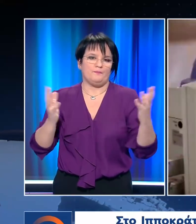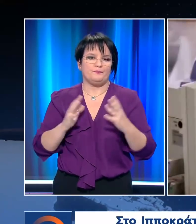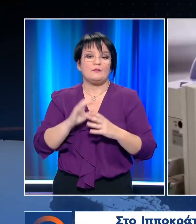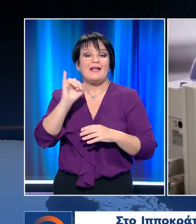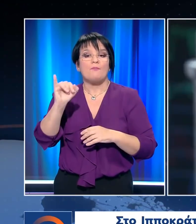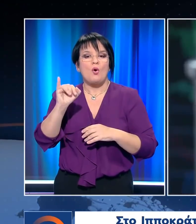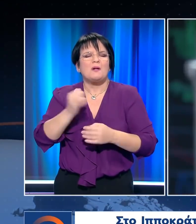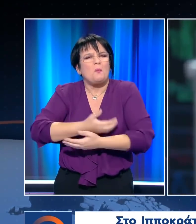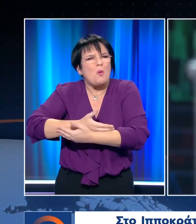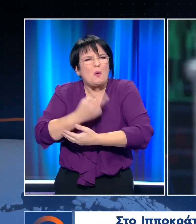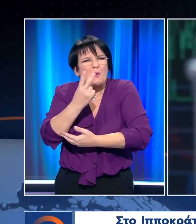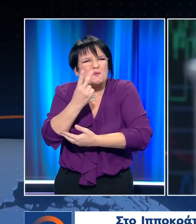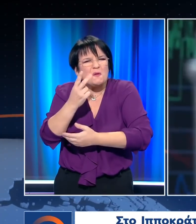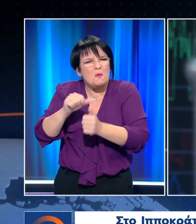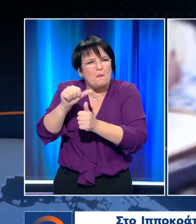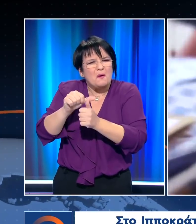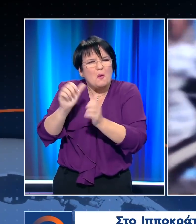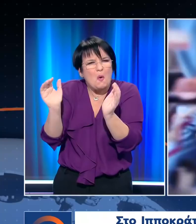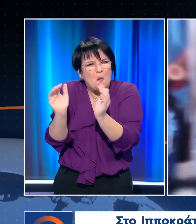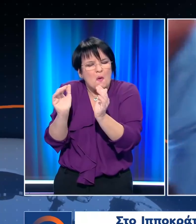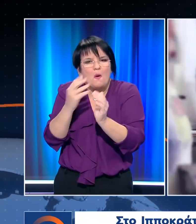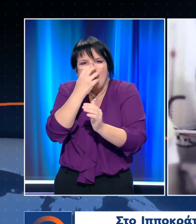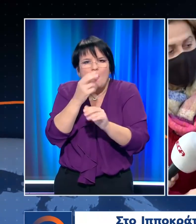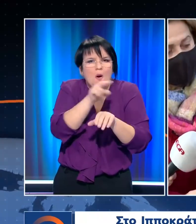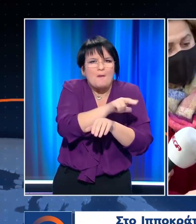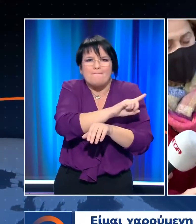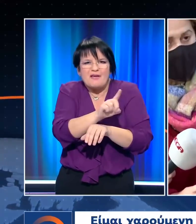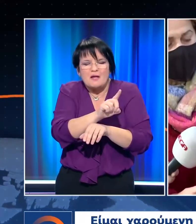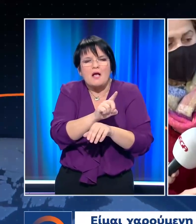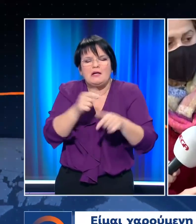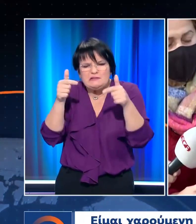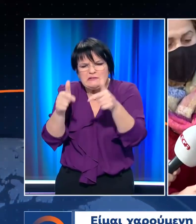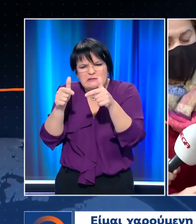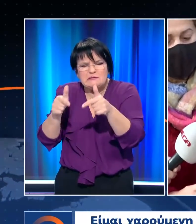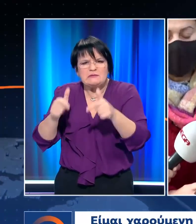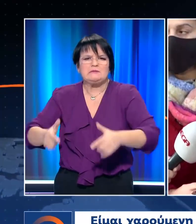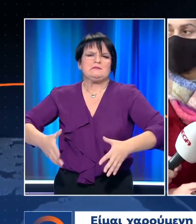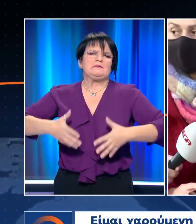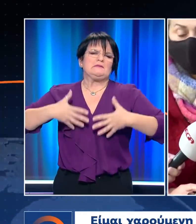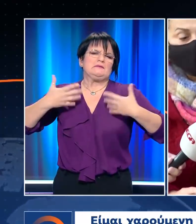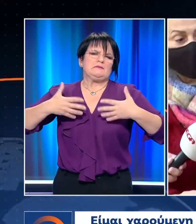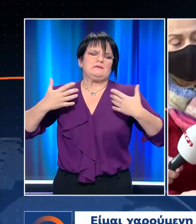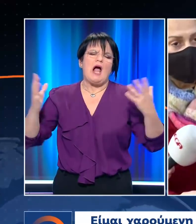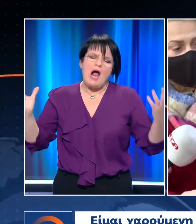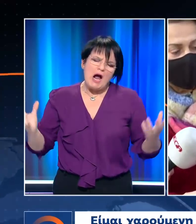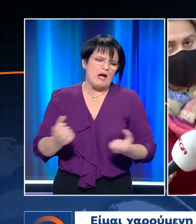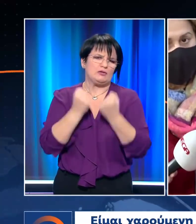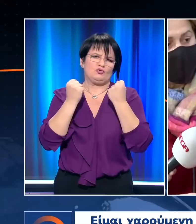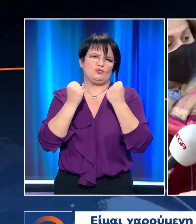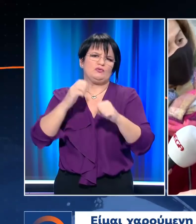διακομίστηκε και ένα μωρό 22 μηνών που έδωσε μάχη για να μην διασωληνωθεί. Είμαι χαρούμενη που κατάφερε το μωρό, όχι